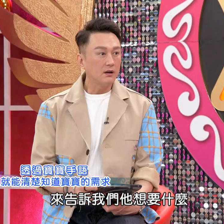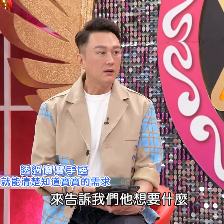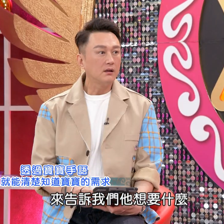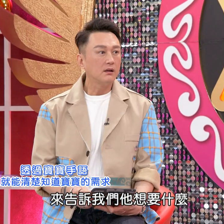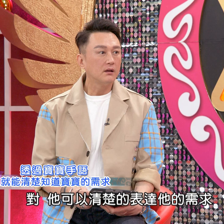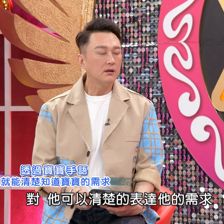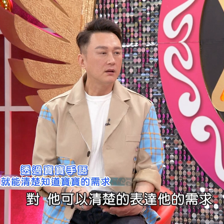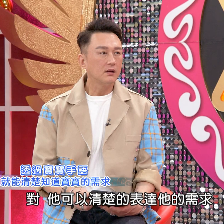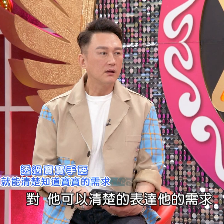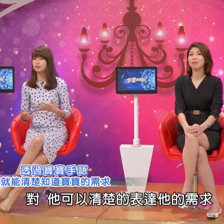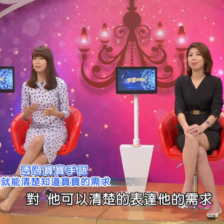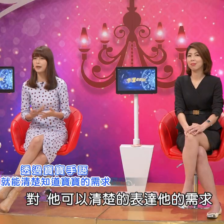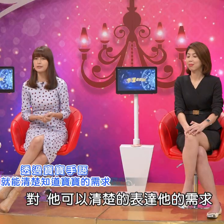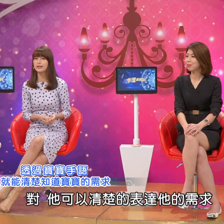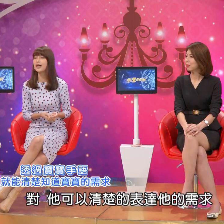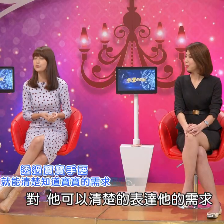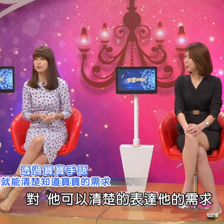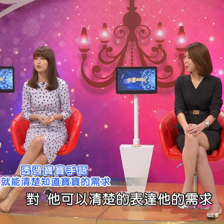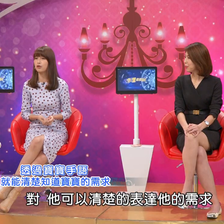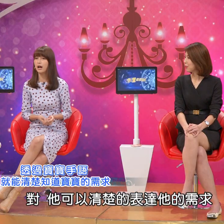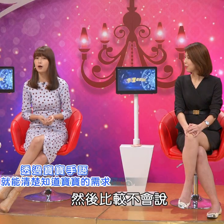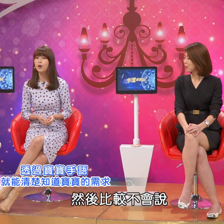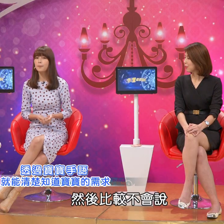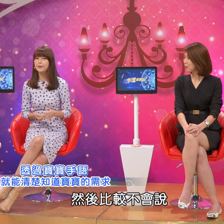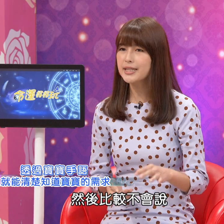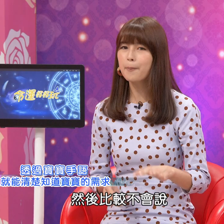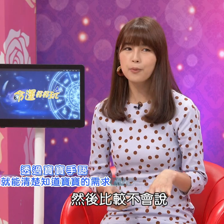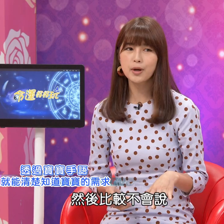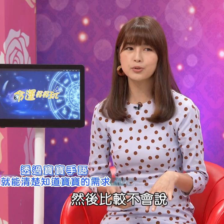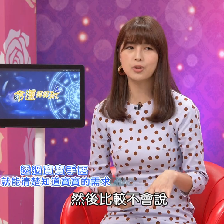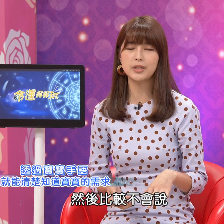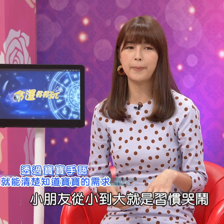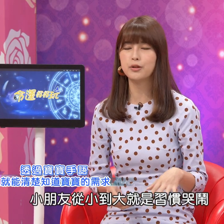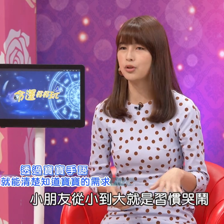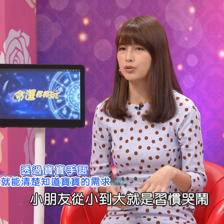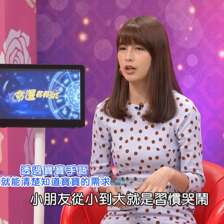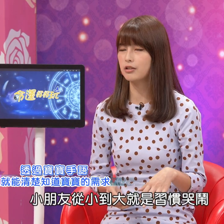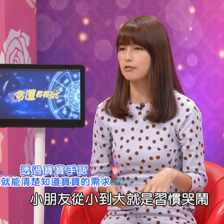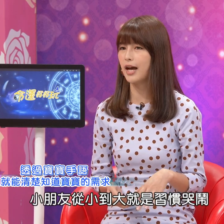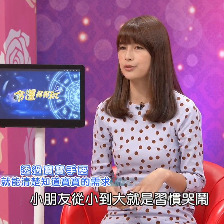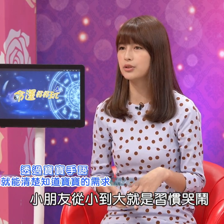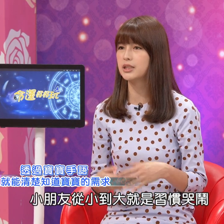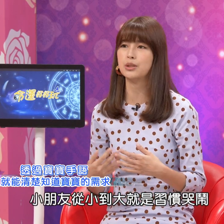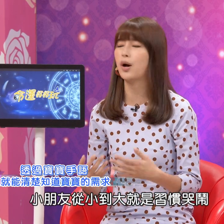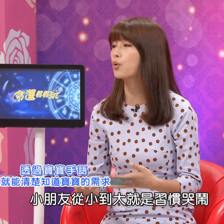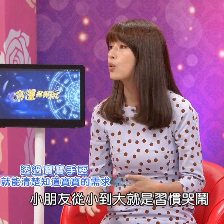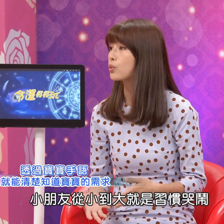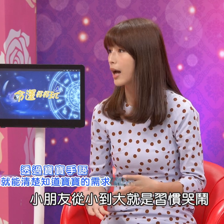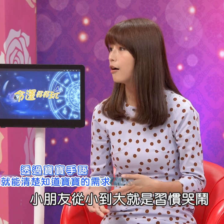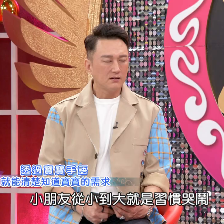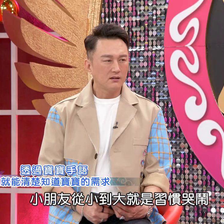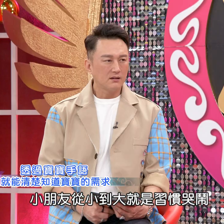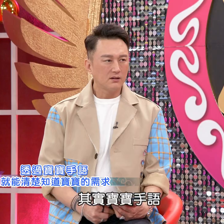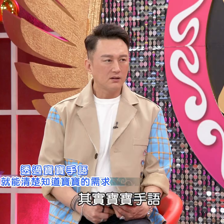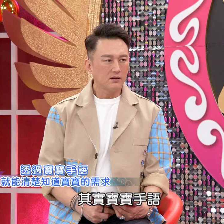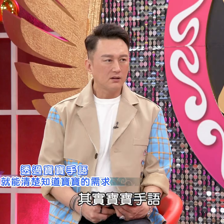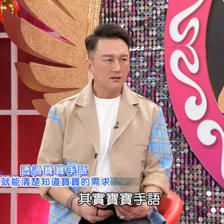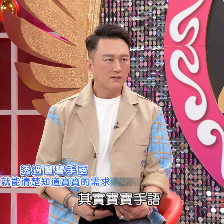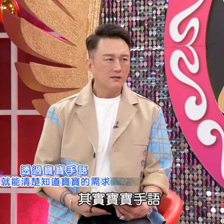對 他可以清楚的表達他的需求然後比較不會說小朋友從小到大就是習慣哭鬧其實寶寶手語